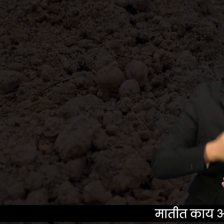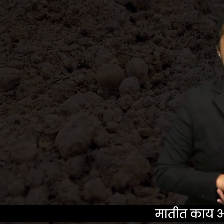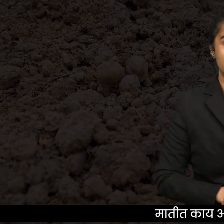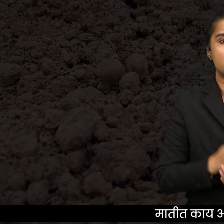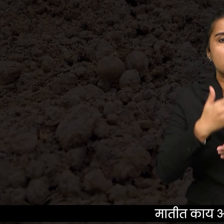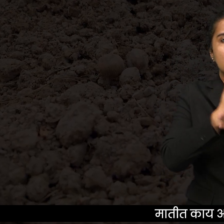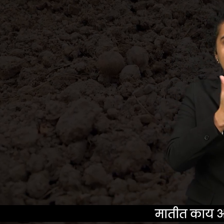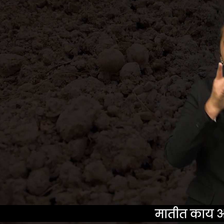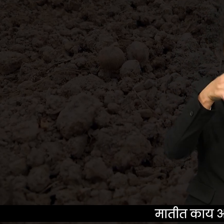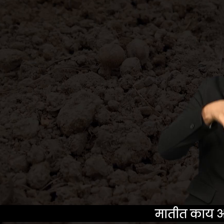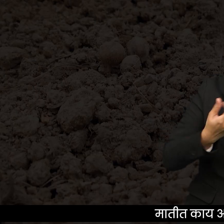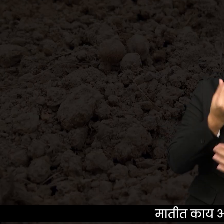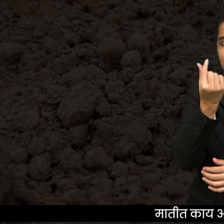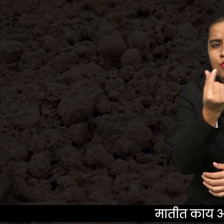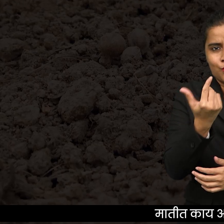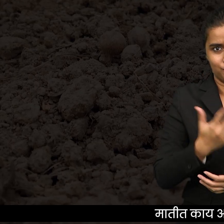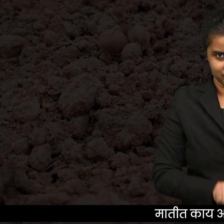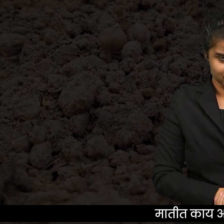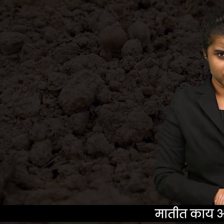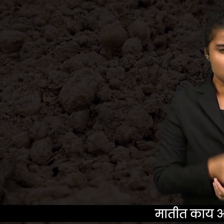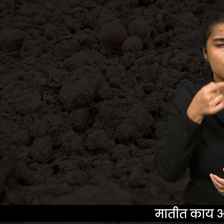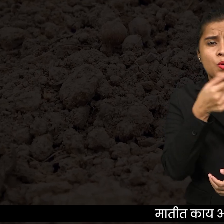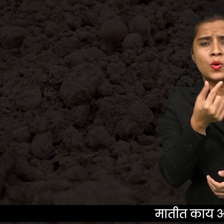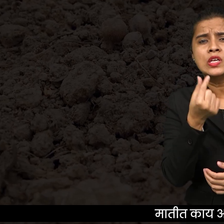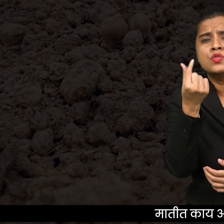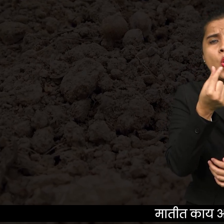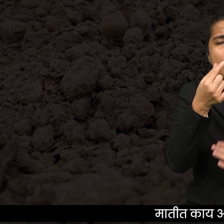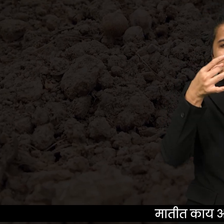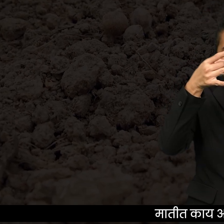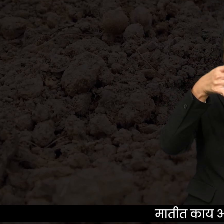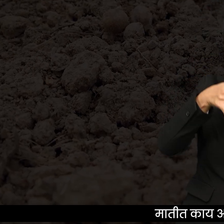मातीत काय असते, मातीचे प्रकार.